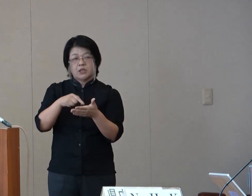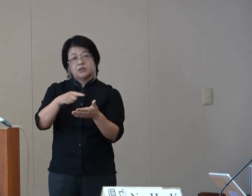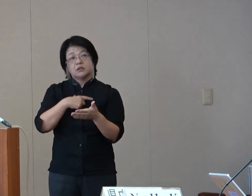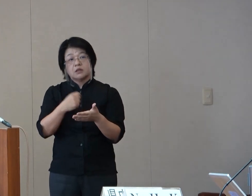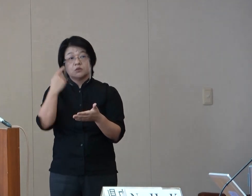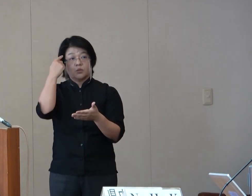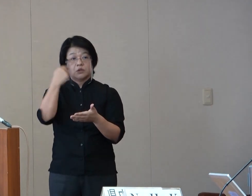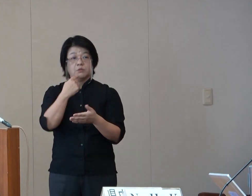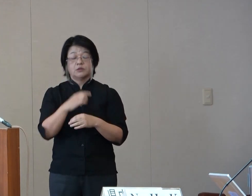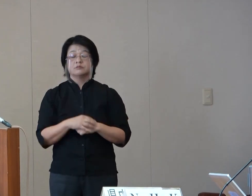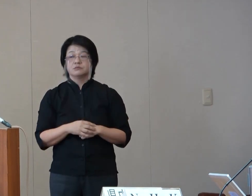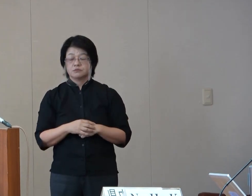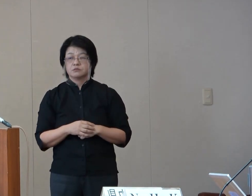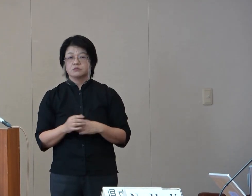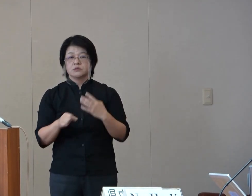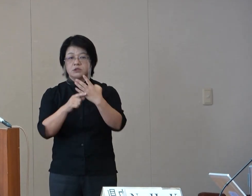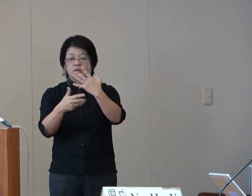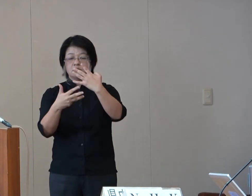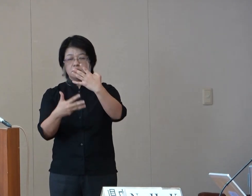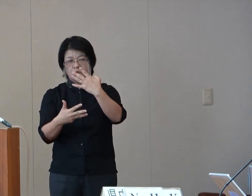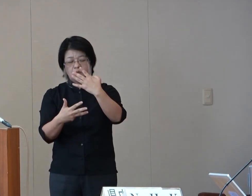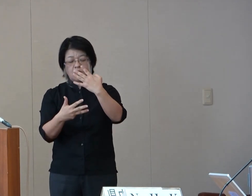行き先まあ